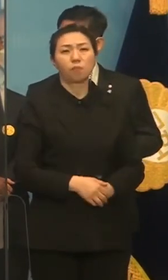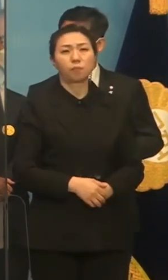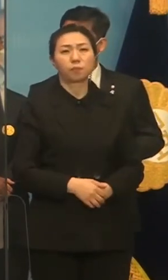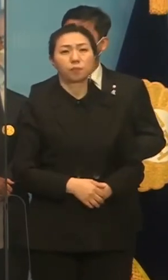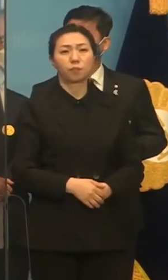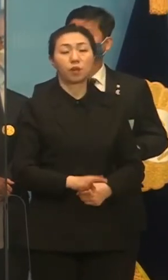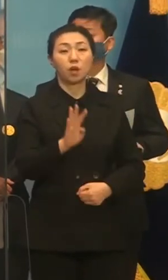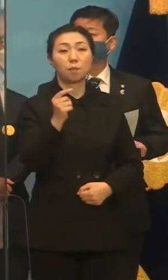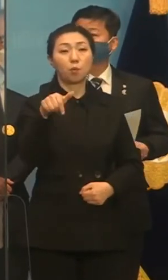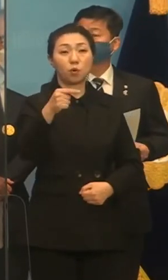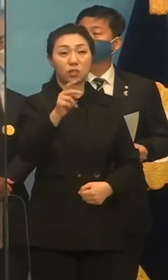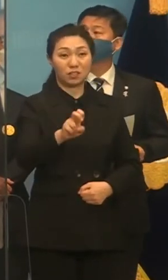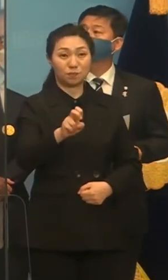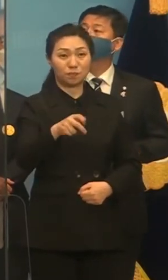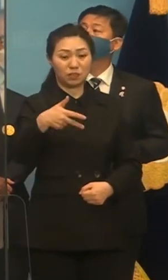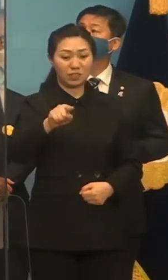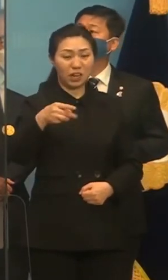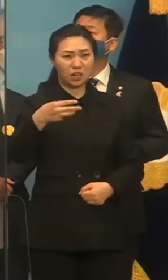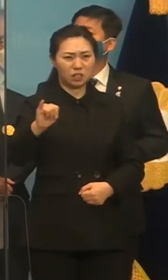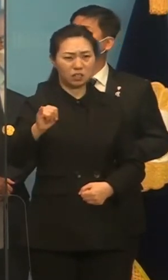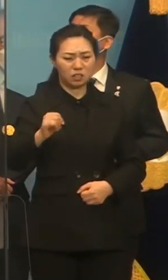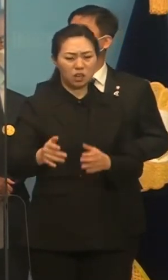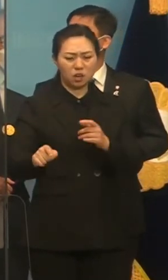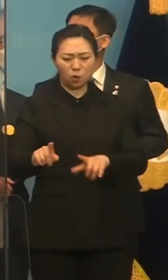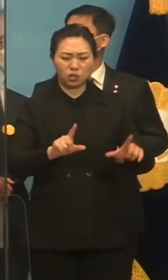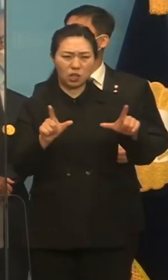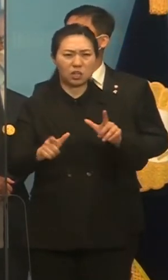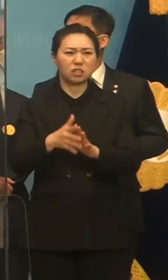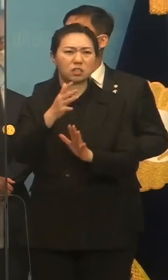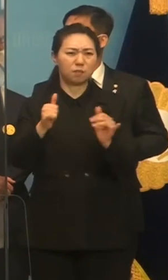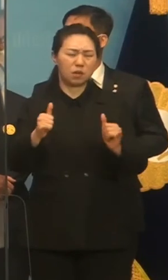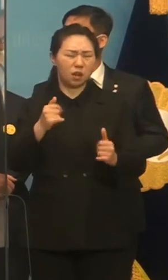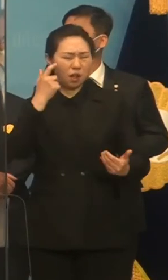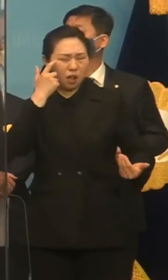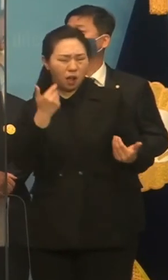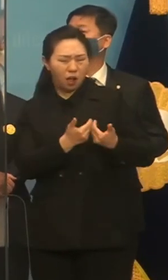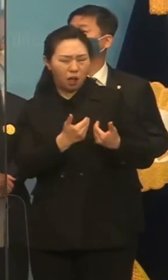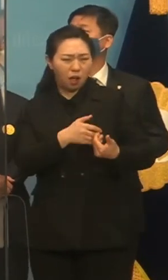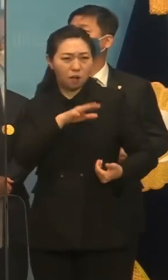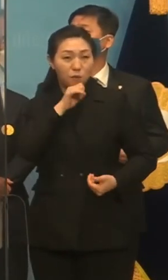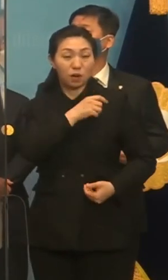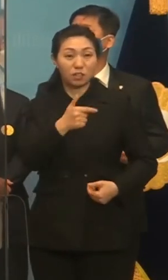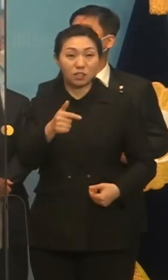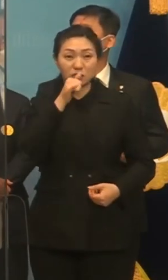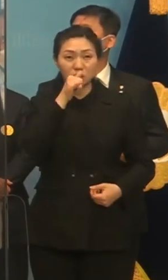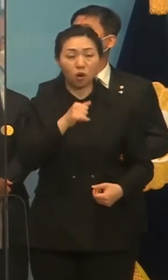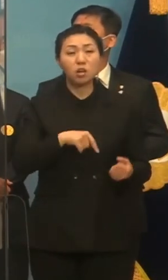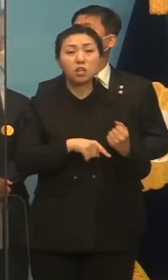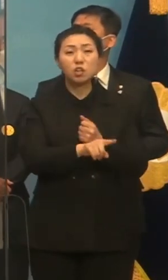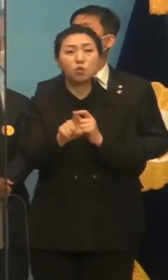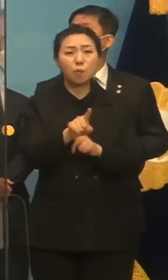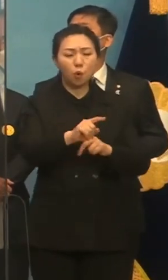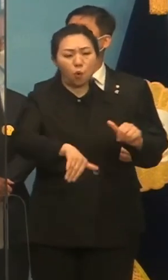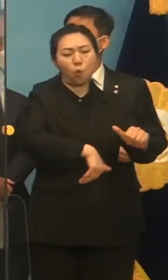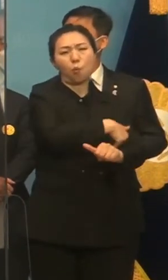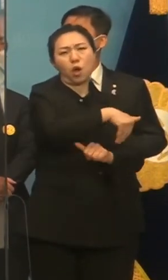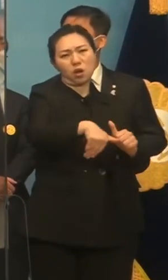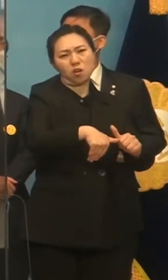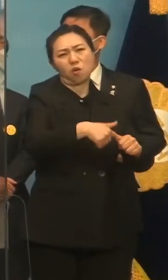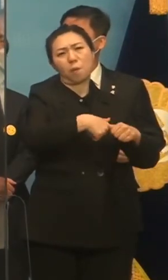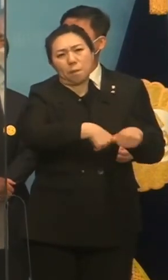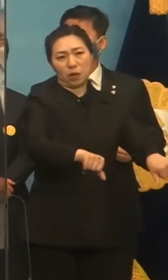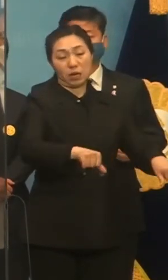치만 라는 내려졌습니다 그 이룬 누구 한 상태로 다란 방영일 내실은 이제 이게 대응